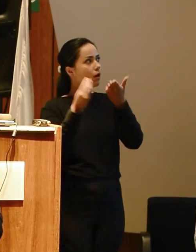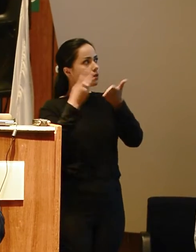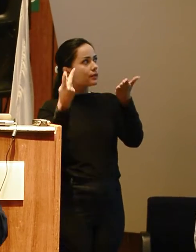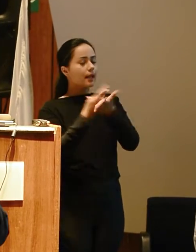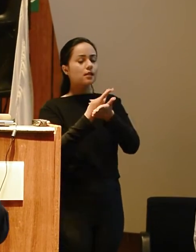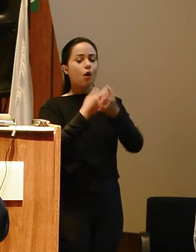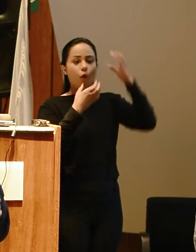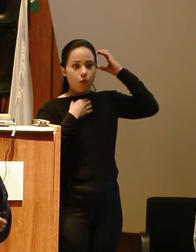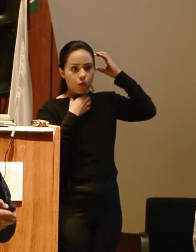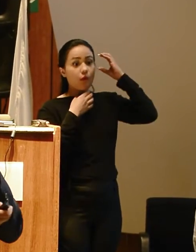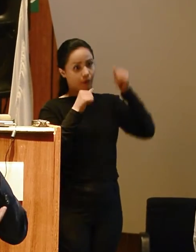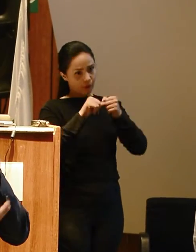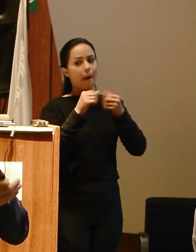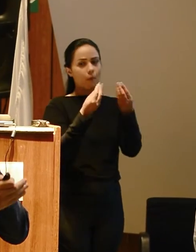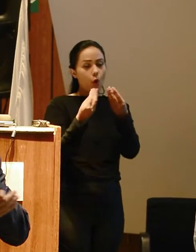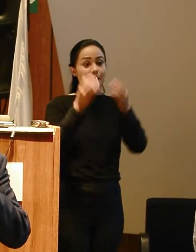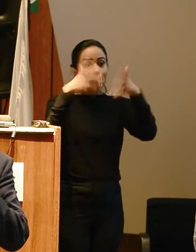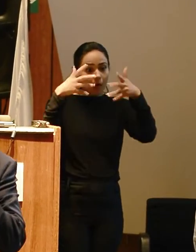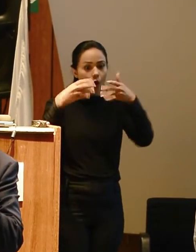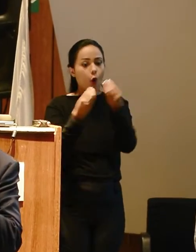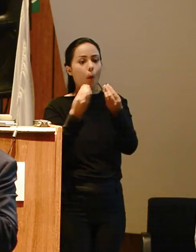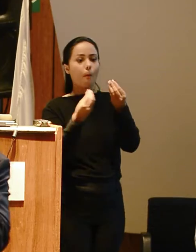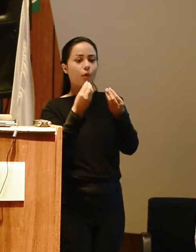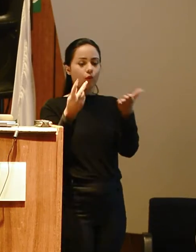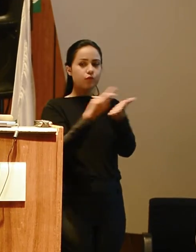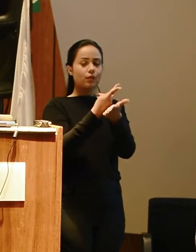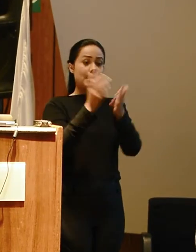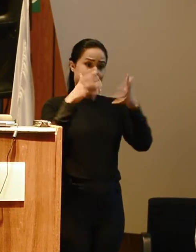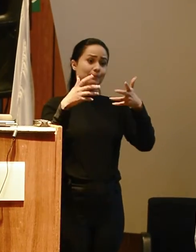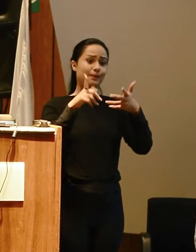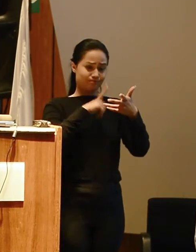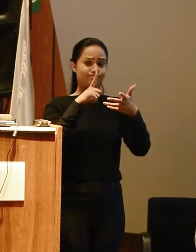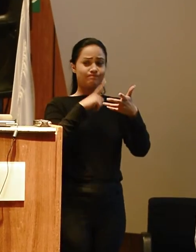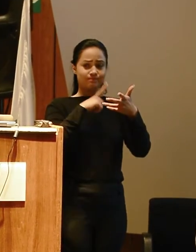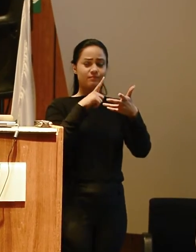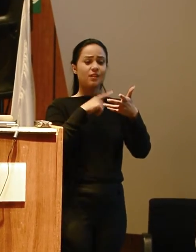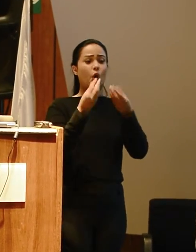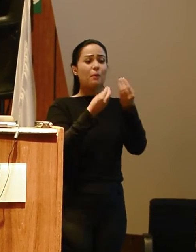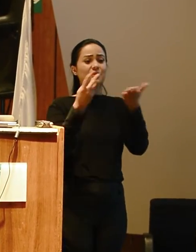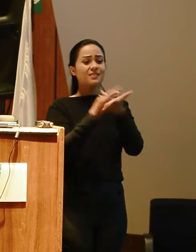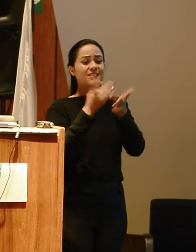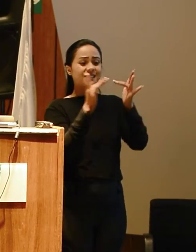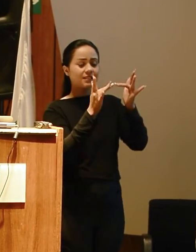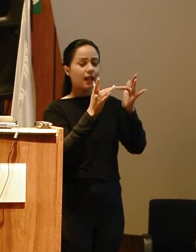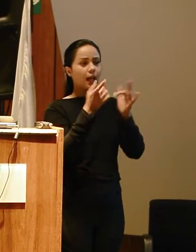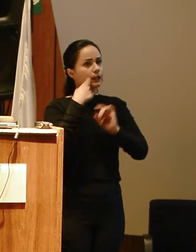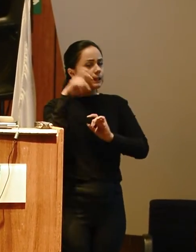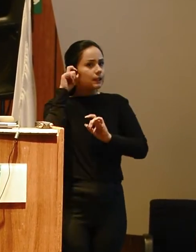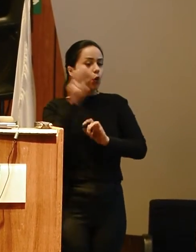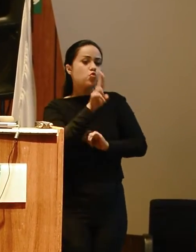funciona. O fonoaudiólogo faz muito isso. Explica como é que vai funcionar, explica que existem, como é que funcionam os acessórios,